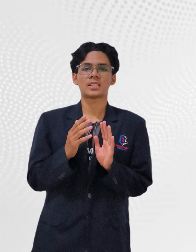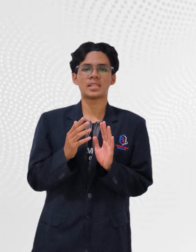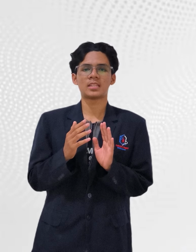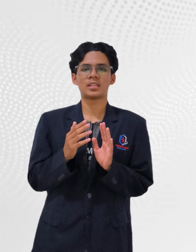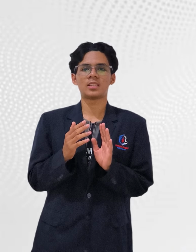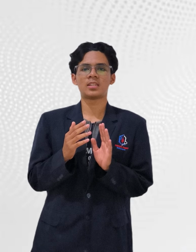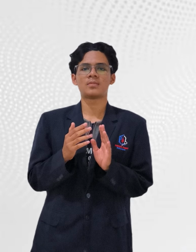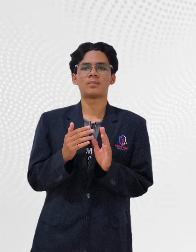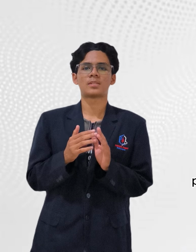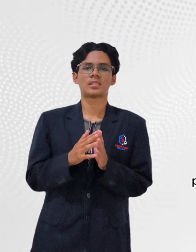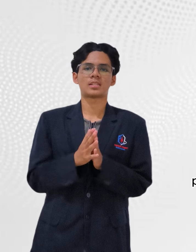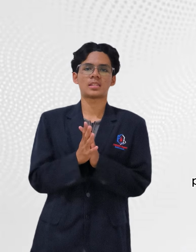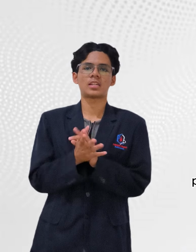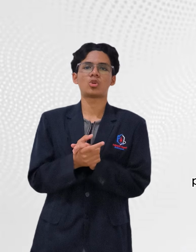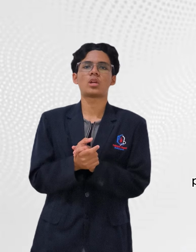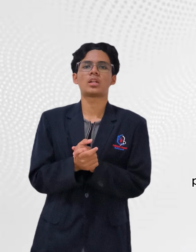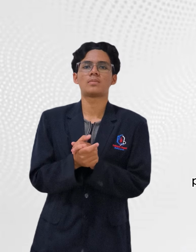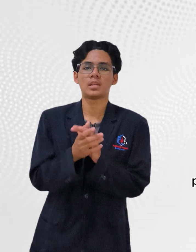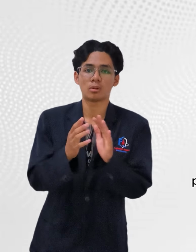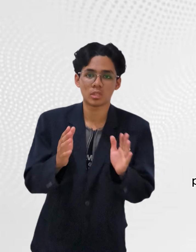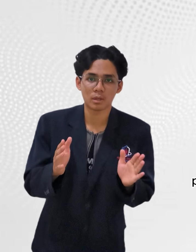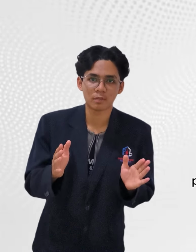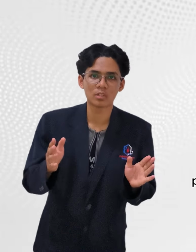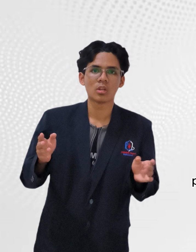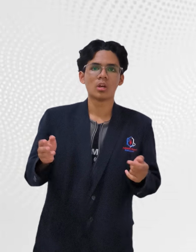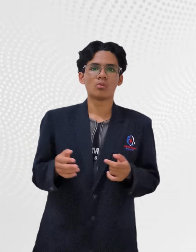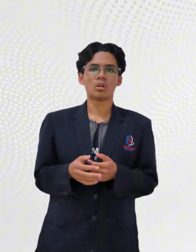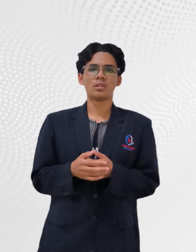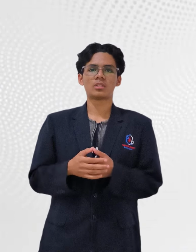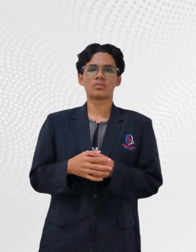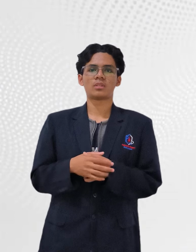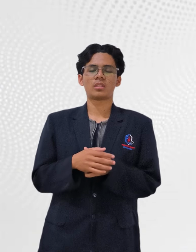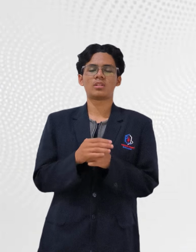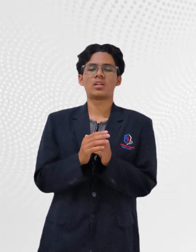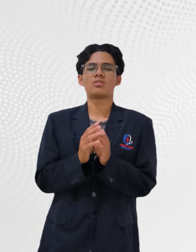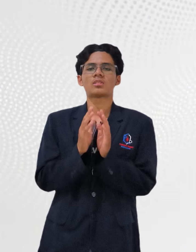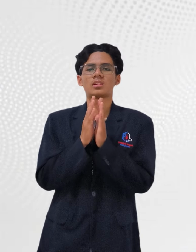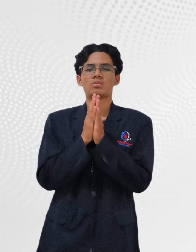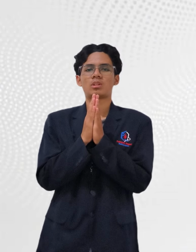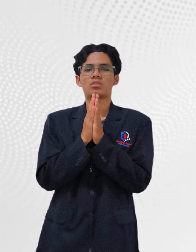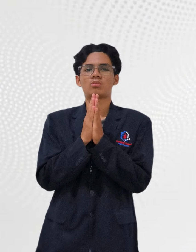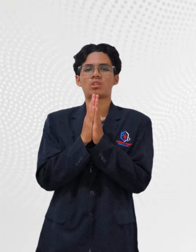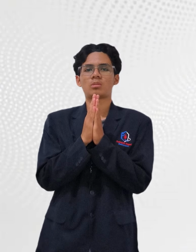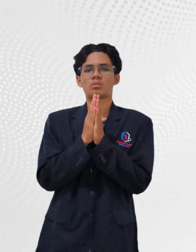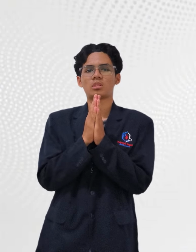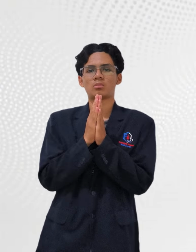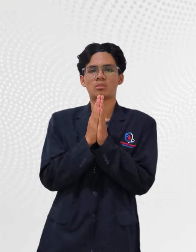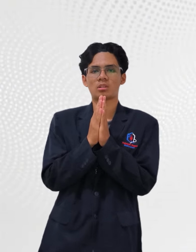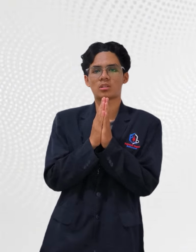Sampai sekian dari presentasi saya, kurang lebihnya mohon dimaafkan. Wabillahi taufiq wal hidayah. Wassalamualaikum warahmatullahi wabarakatuh.